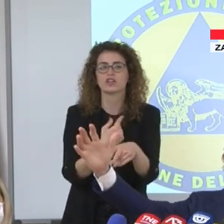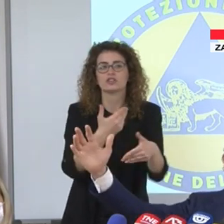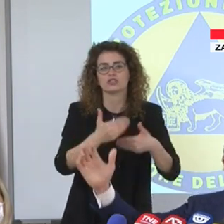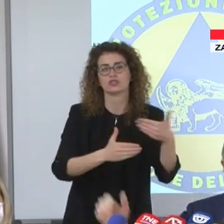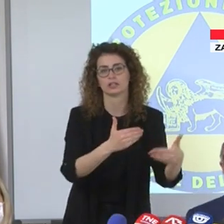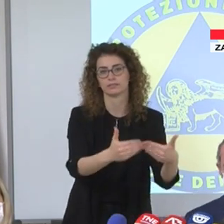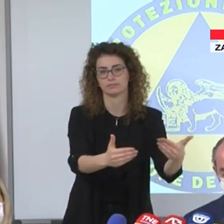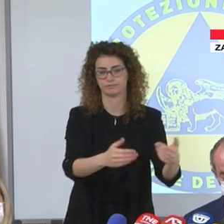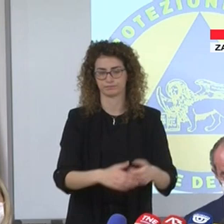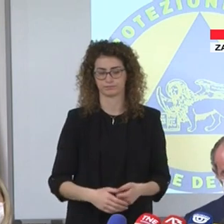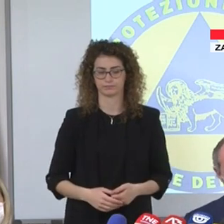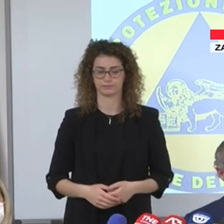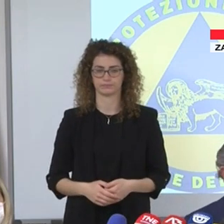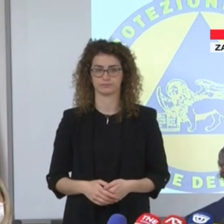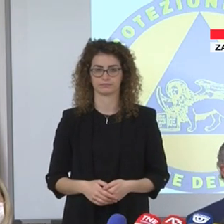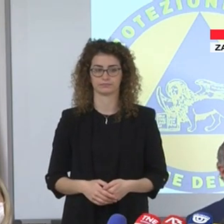avanti.